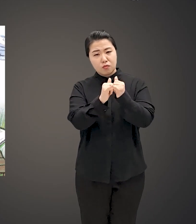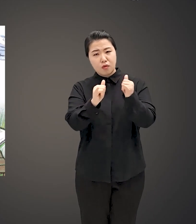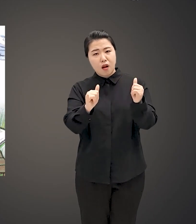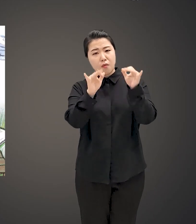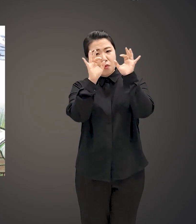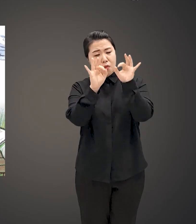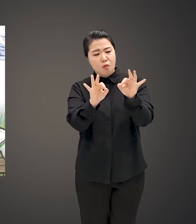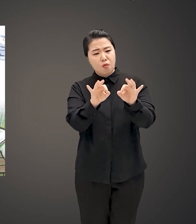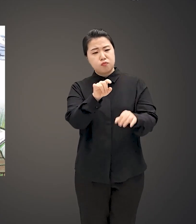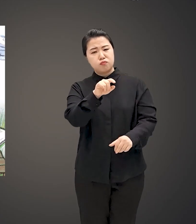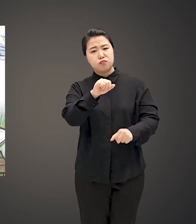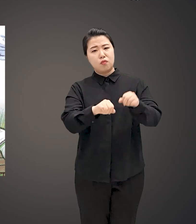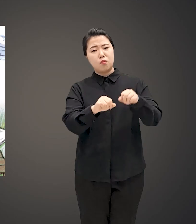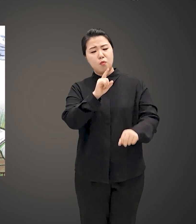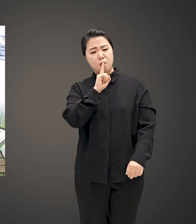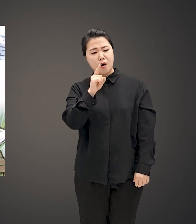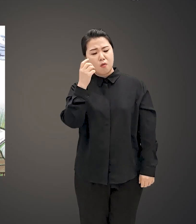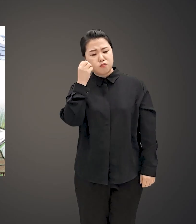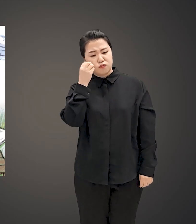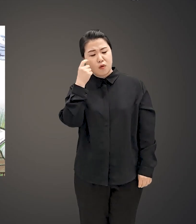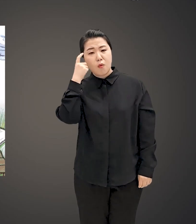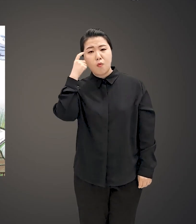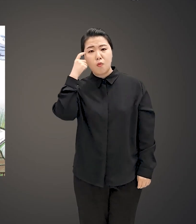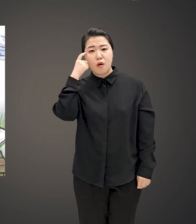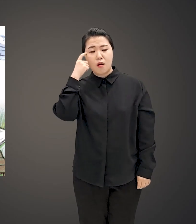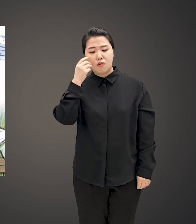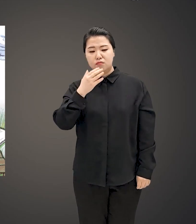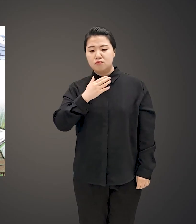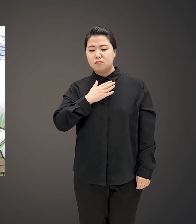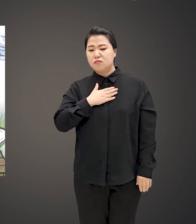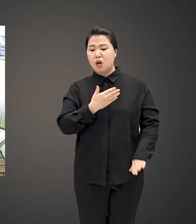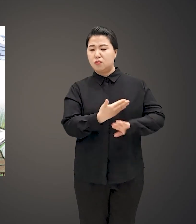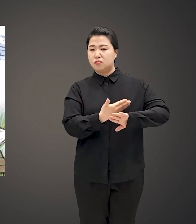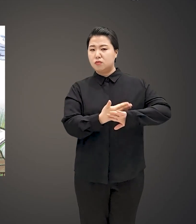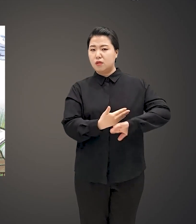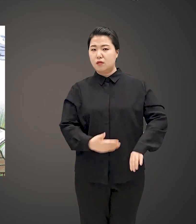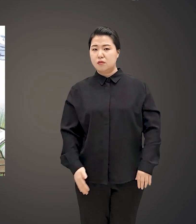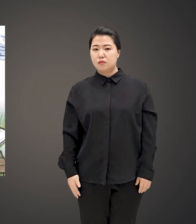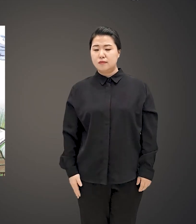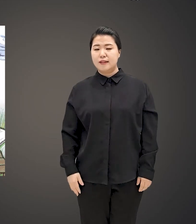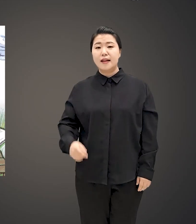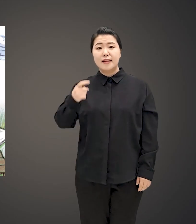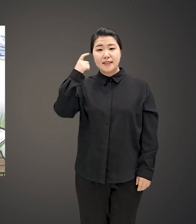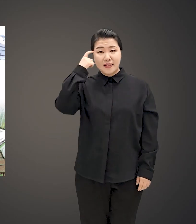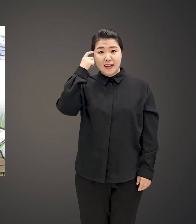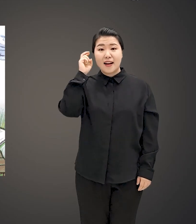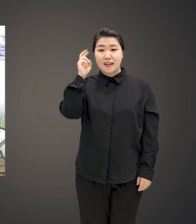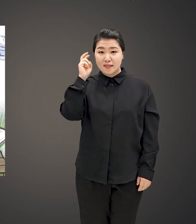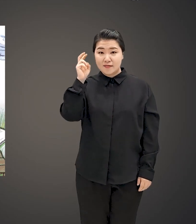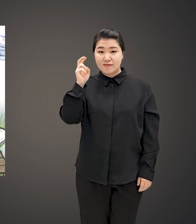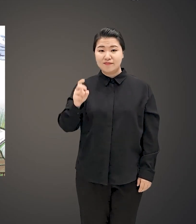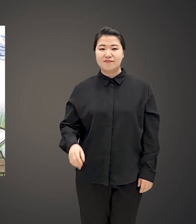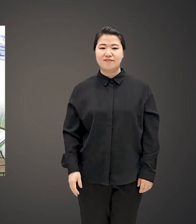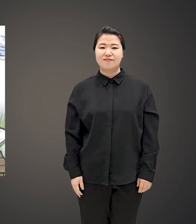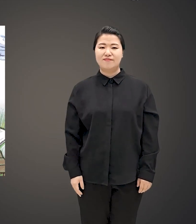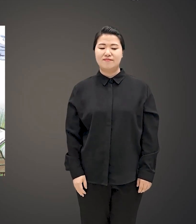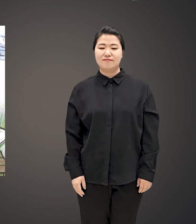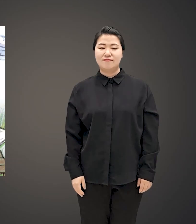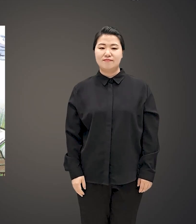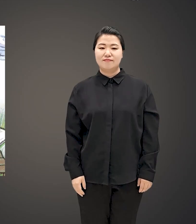향해 저 친구는 왜 그럴까? 나라면 안 그럴 텐데 같은 생각이 들기도 하죠.